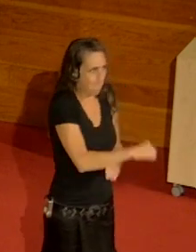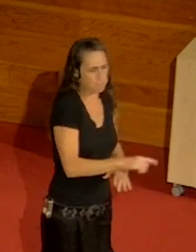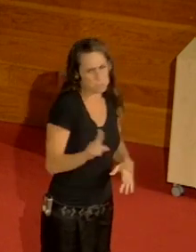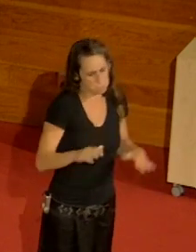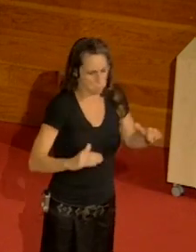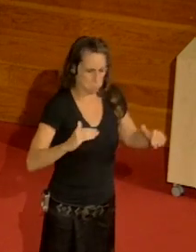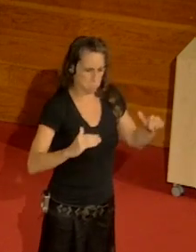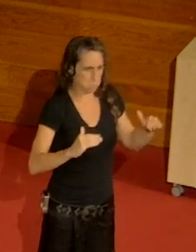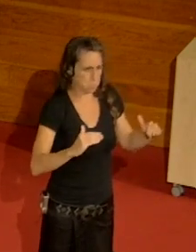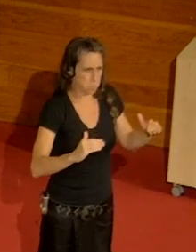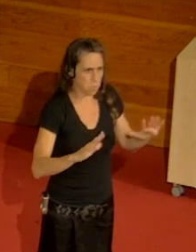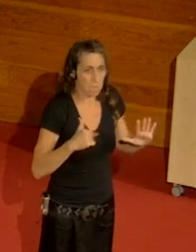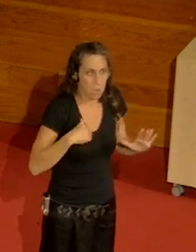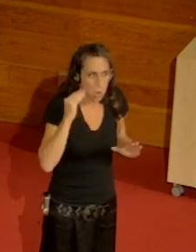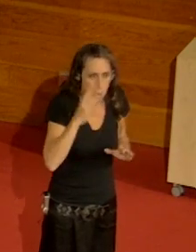diferencia